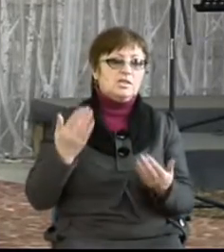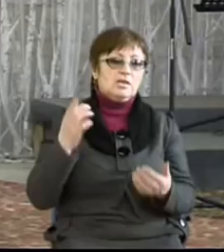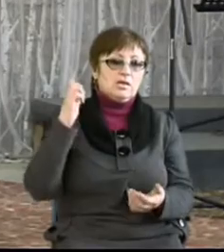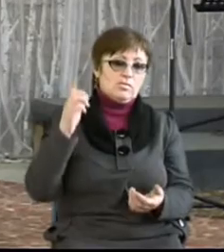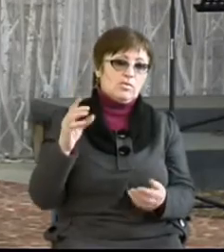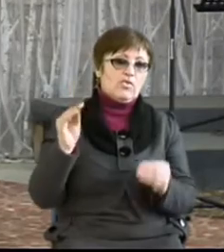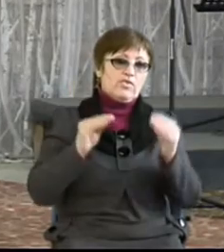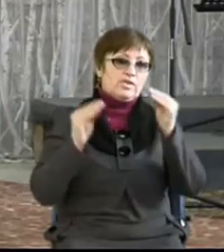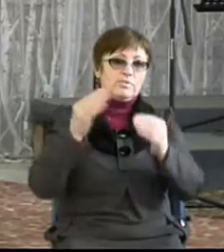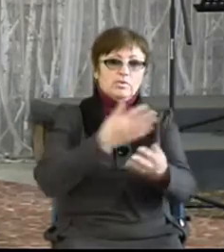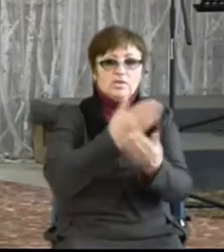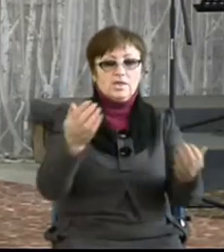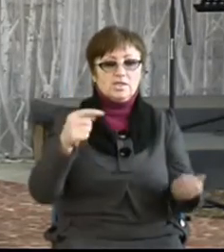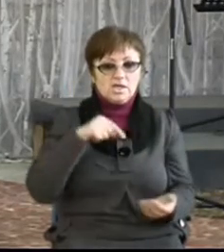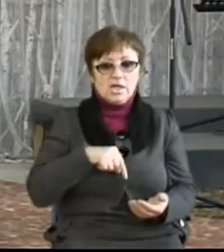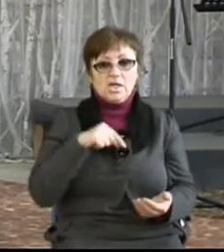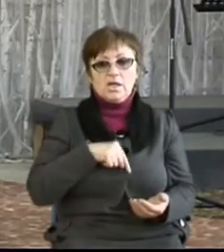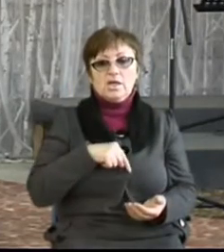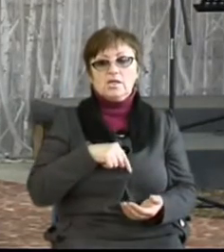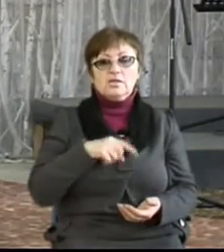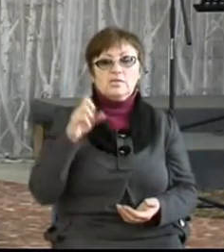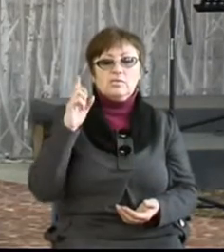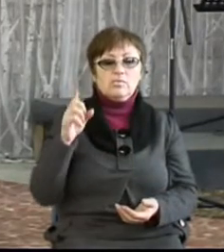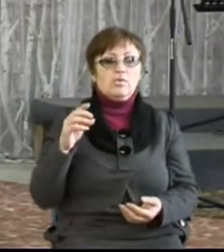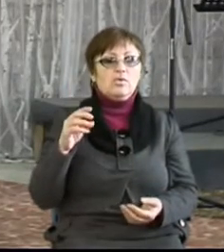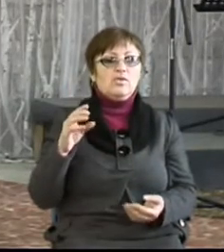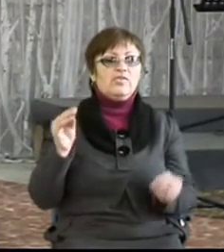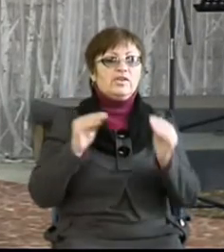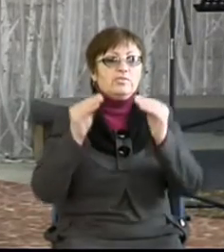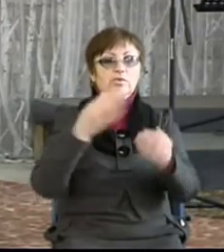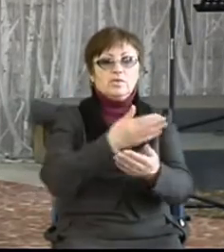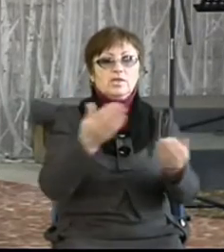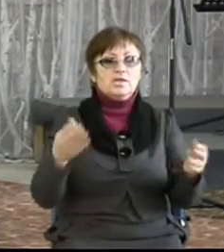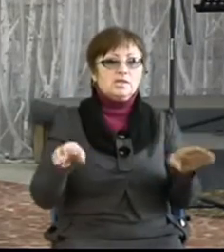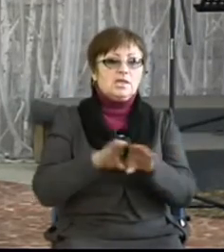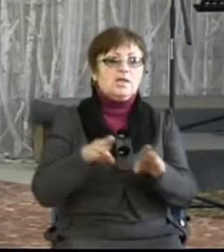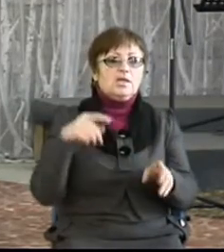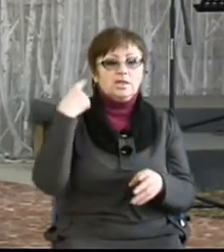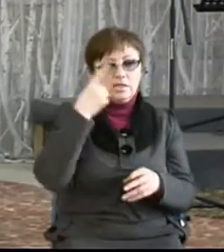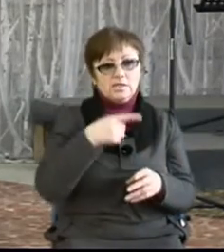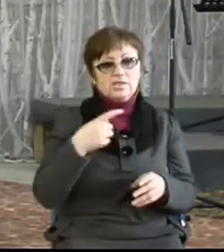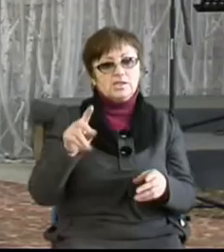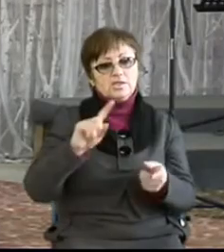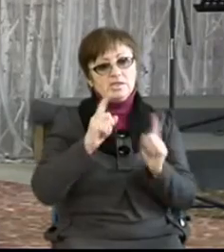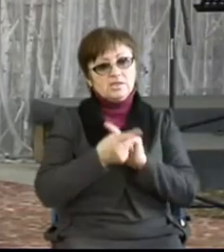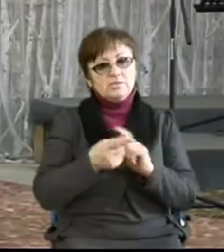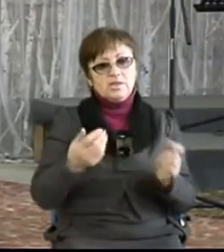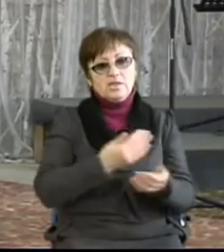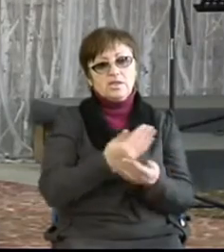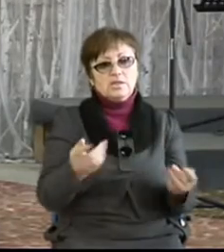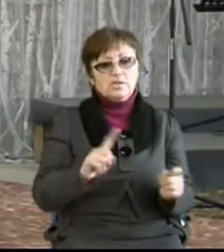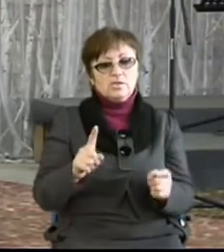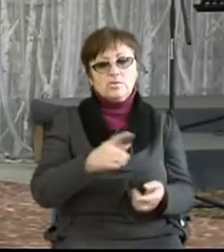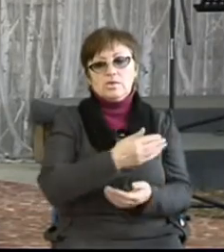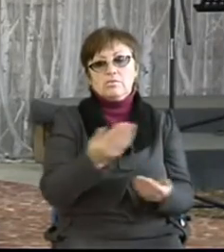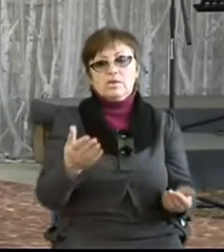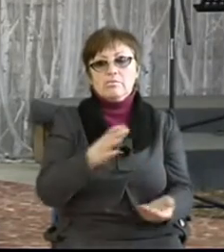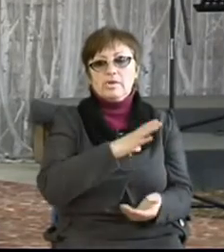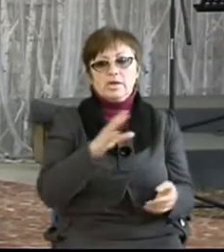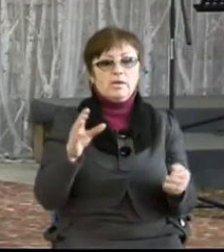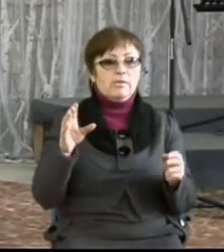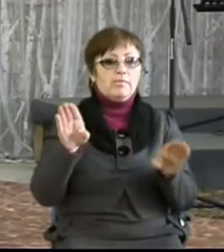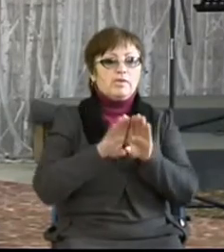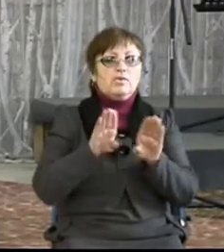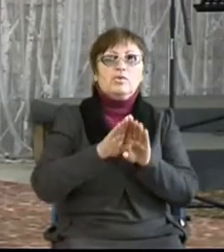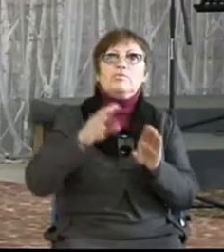что Он, да, формирует наш характер. Да, Он формирует нас как личность. Да, Он изменяет нас для того, чтобы мы были